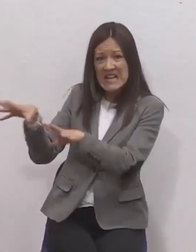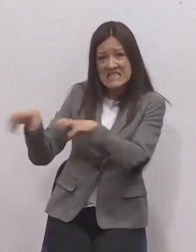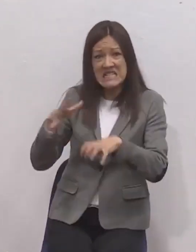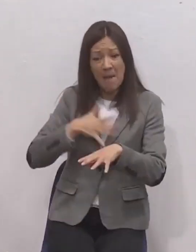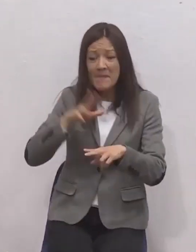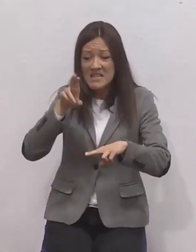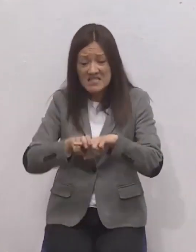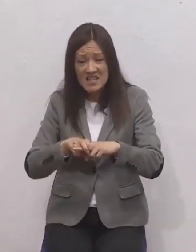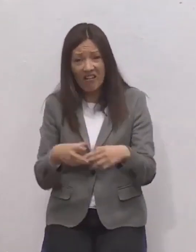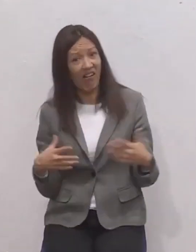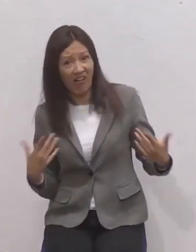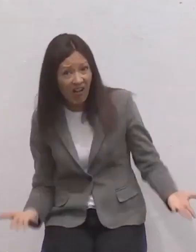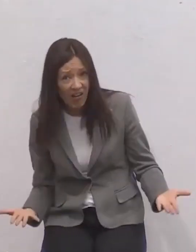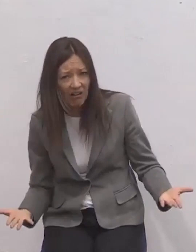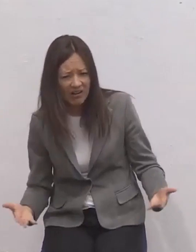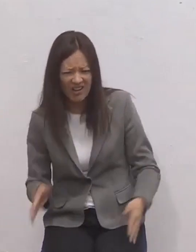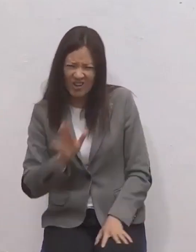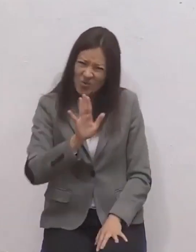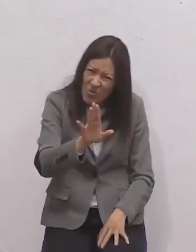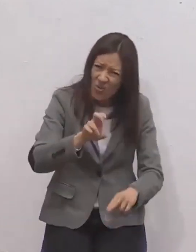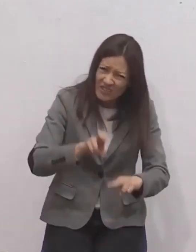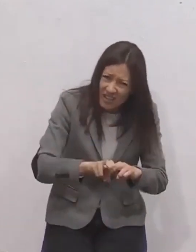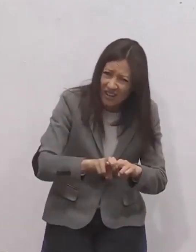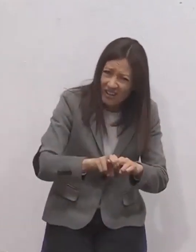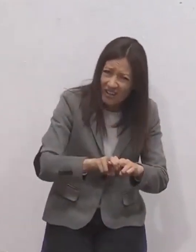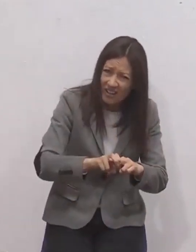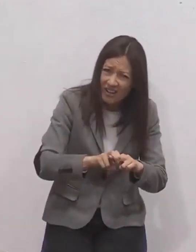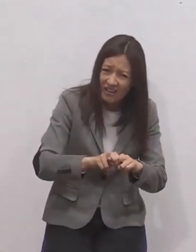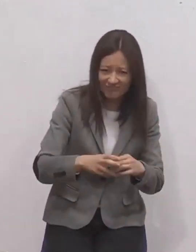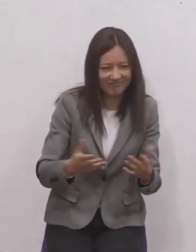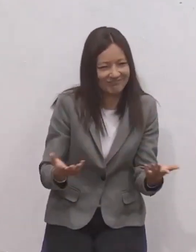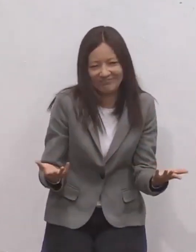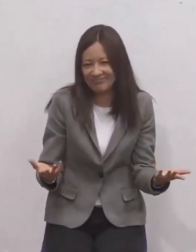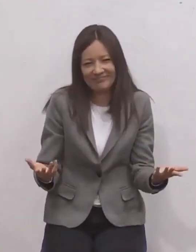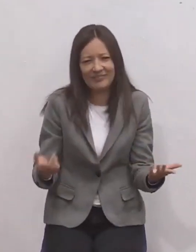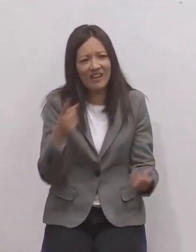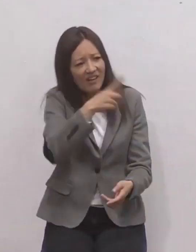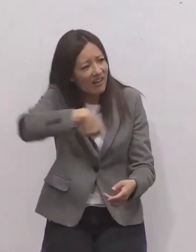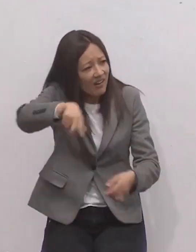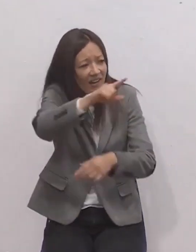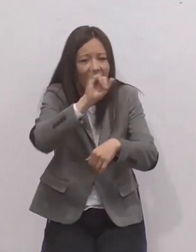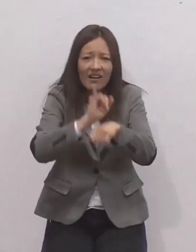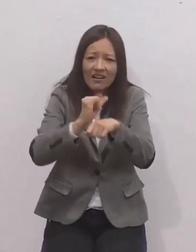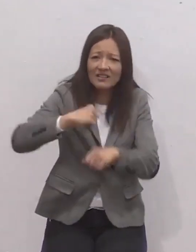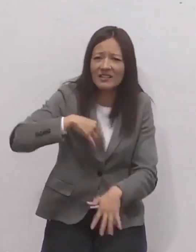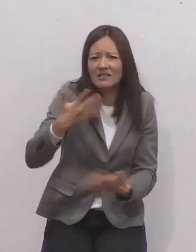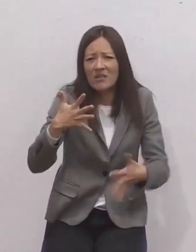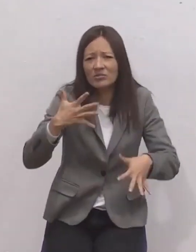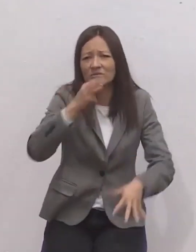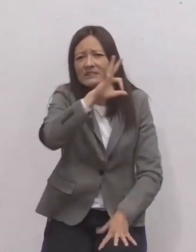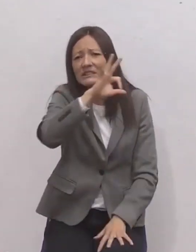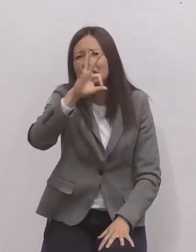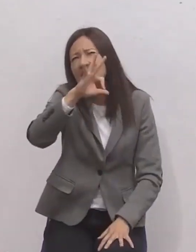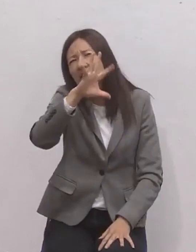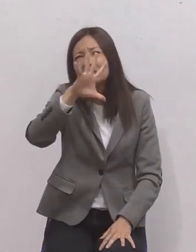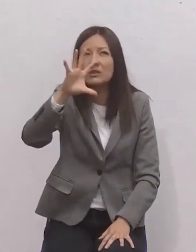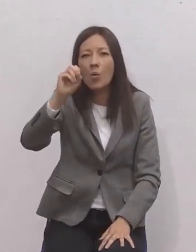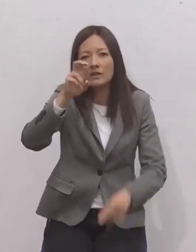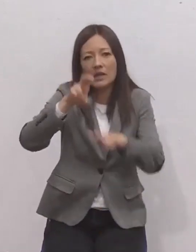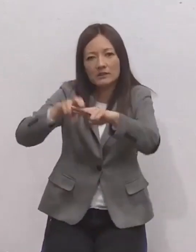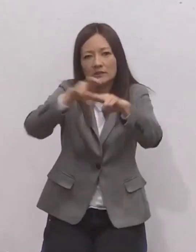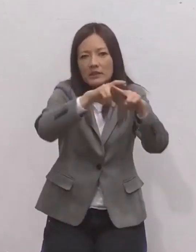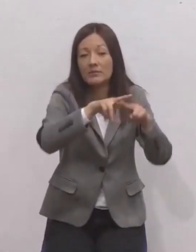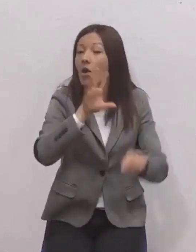Ay, usted no tiene silla en la iglesia, hermano. En la iglesia hay 350 sillas. Entonces usted puede sentarse, no, pero a usted le